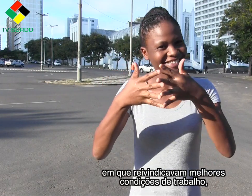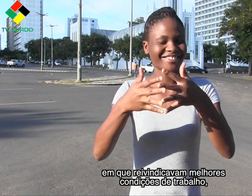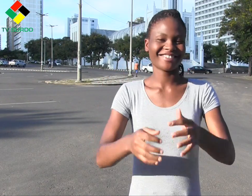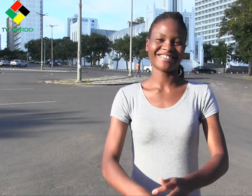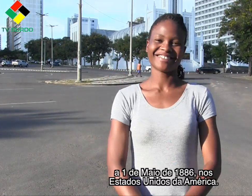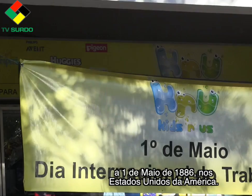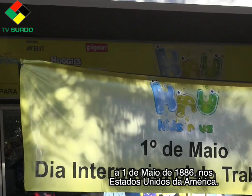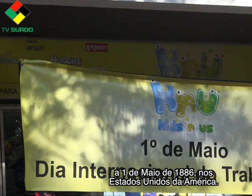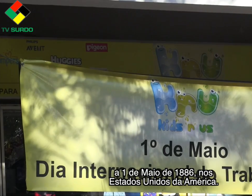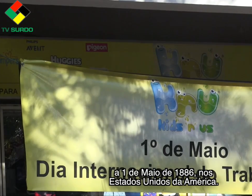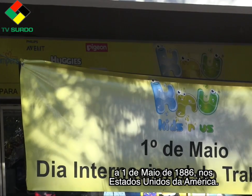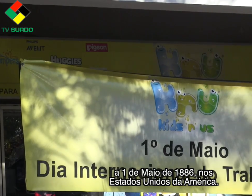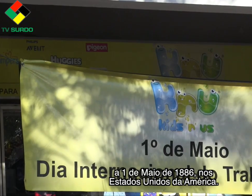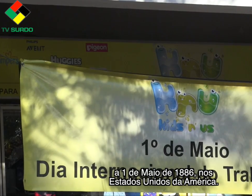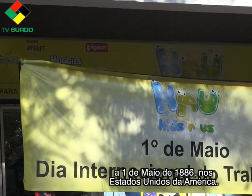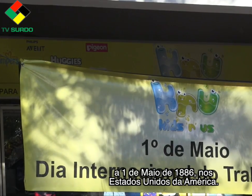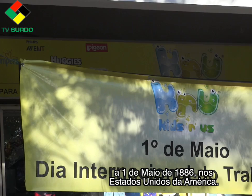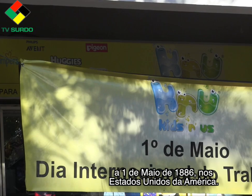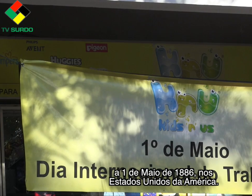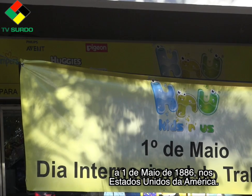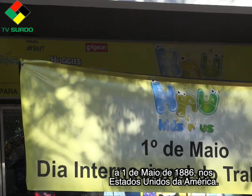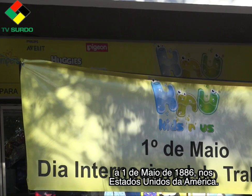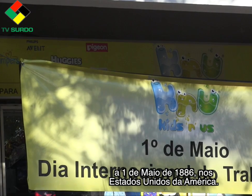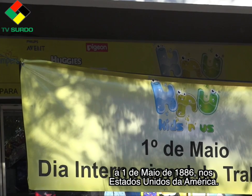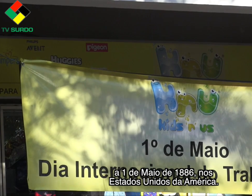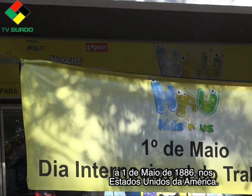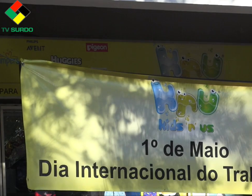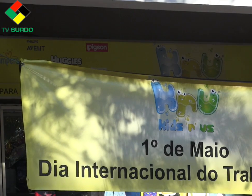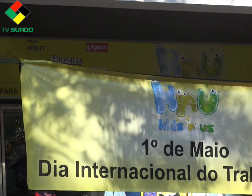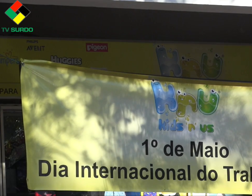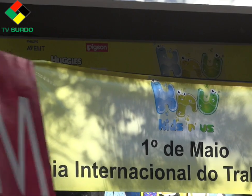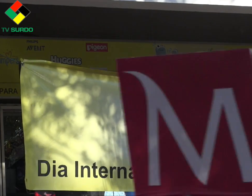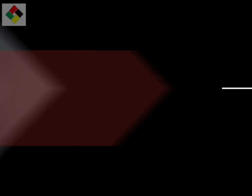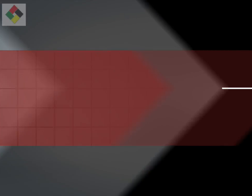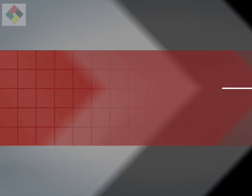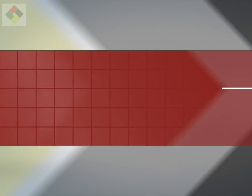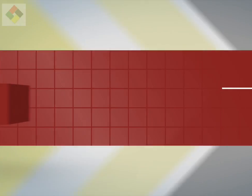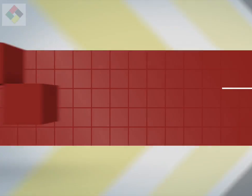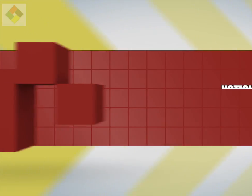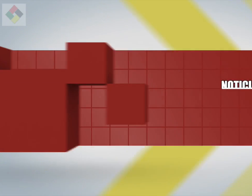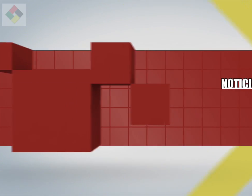de trabalho, a 1º de maio de 1886, nos Estados Unidos.